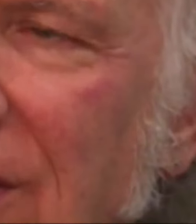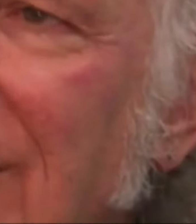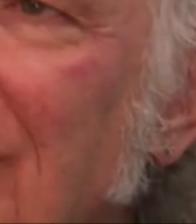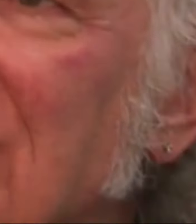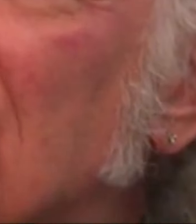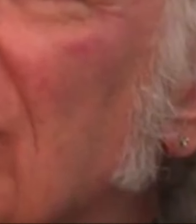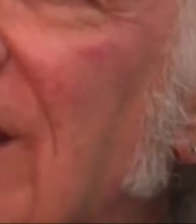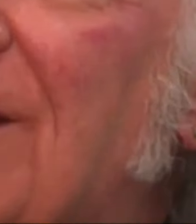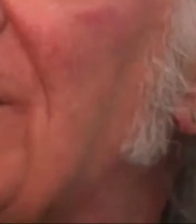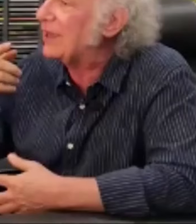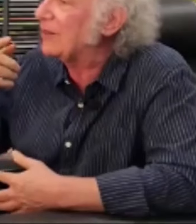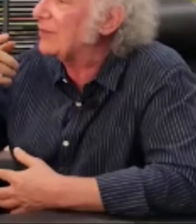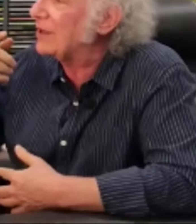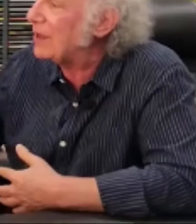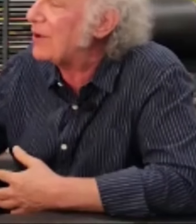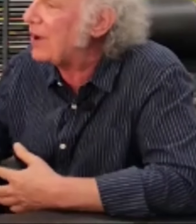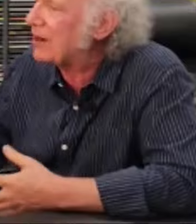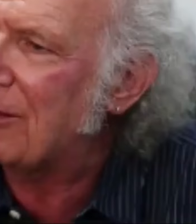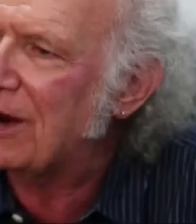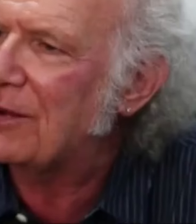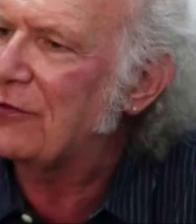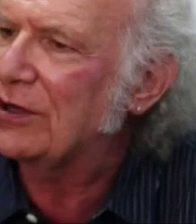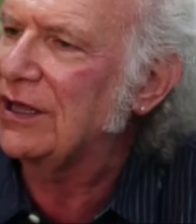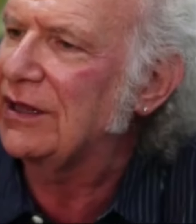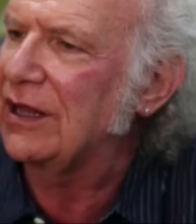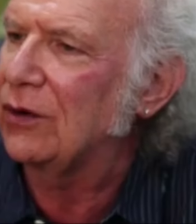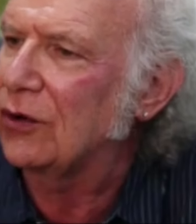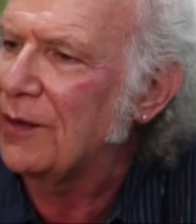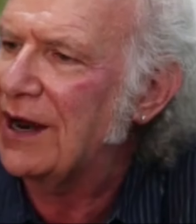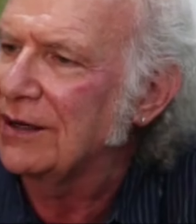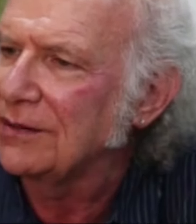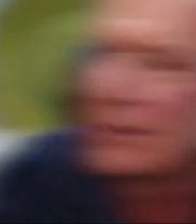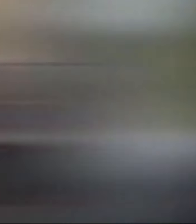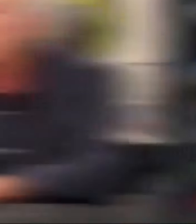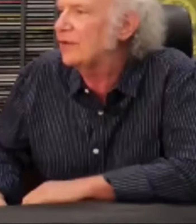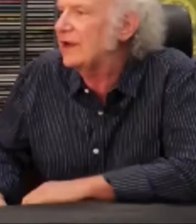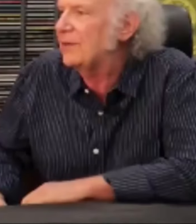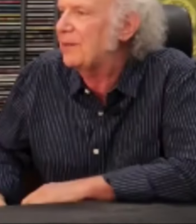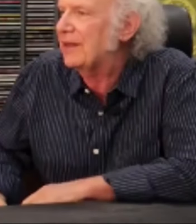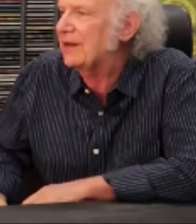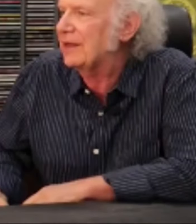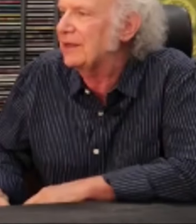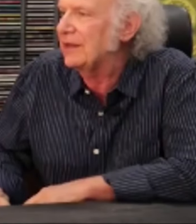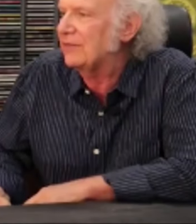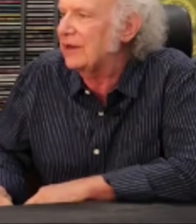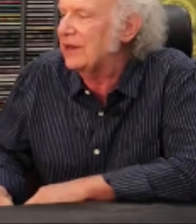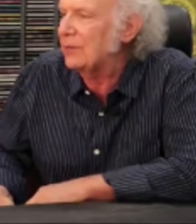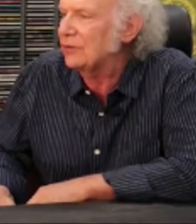fuerte, y dos, que mi sordera me lleva a hablar más fuerte de lo normal. Soy